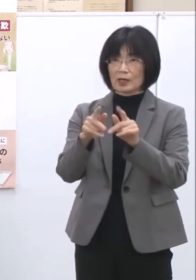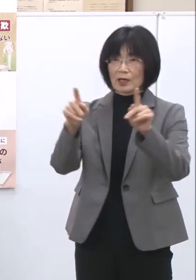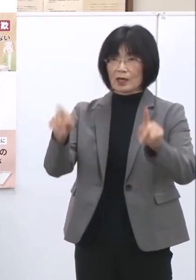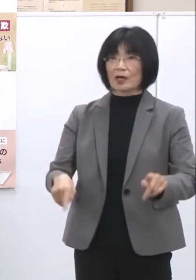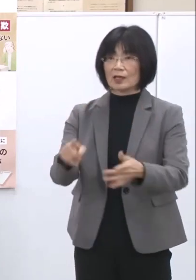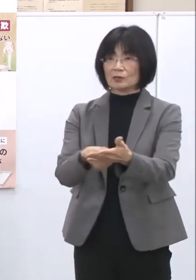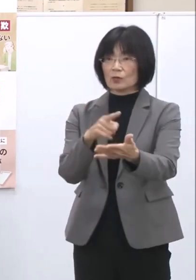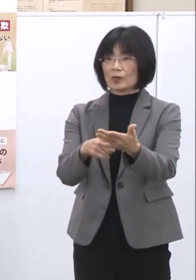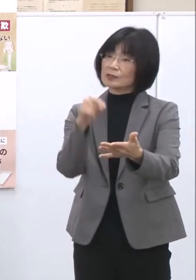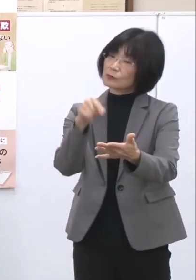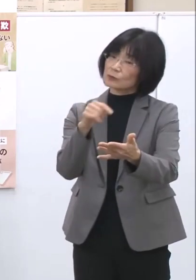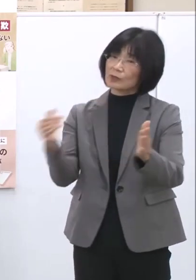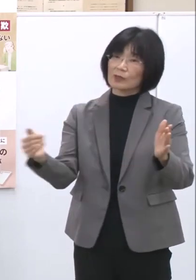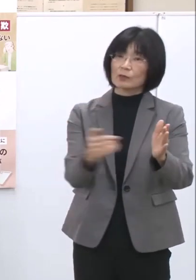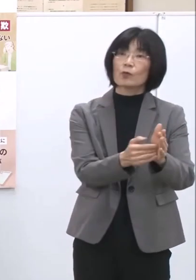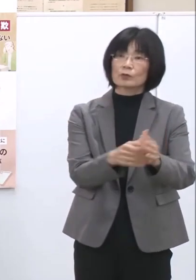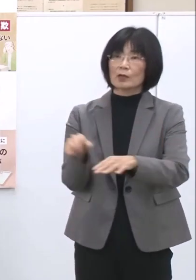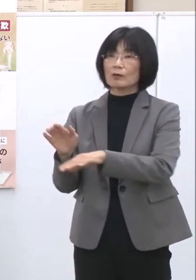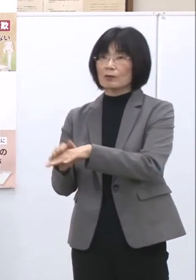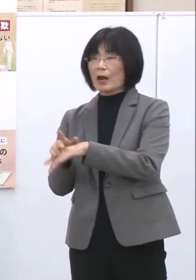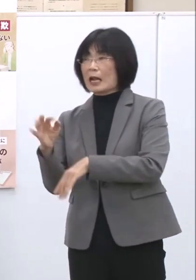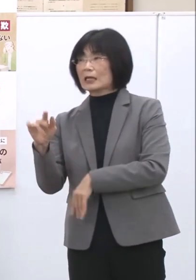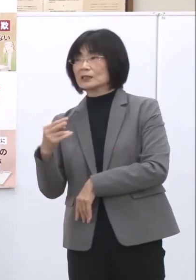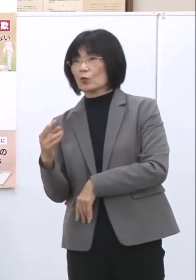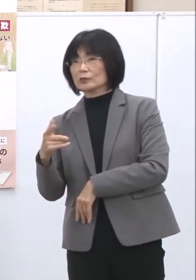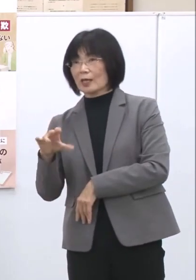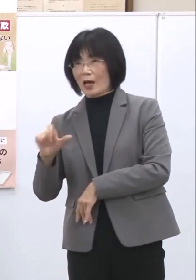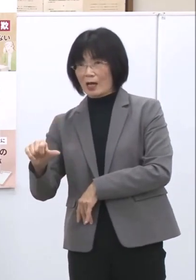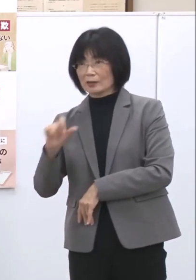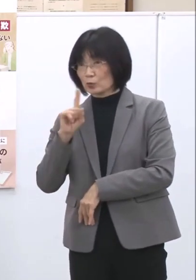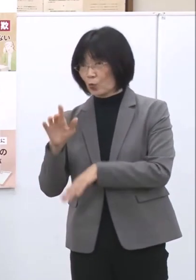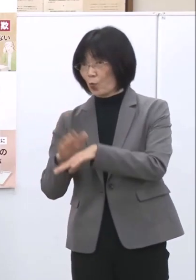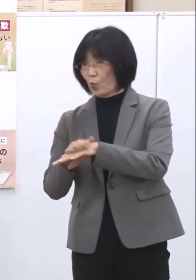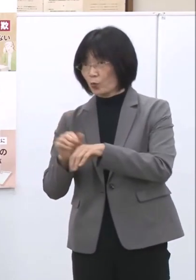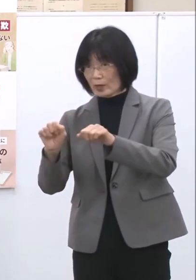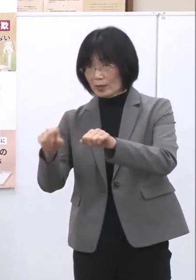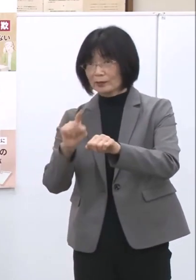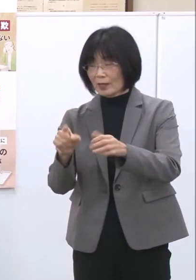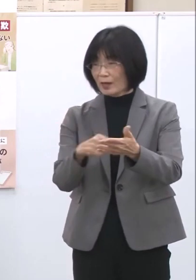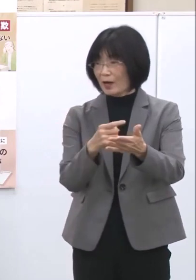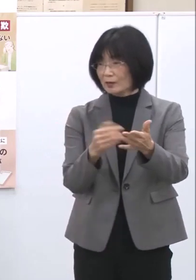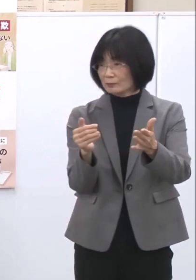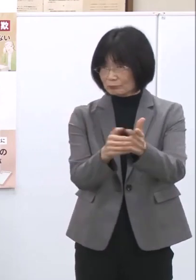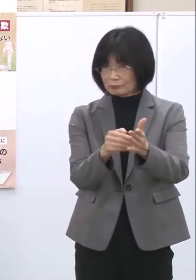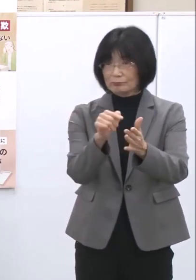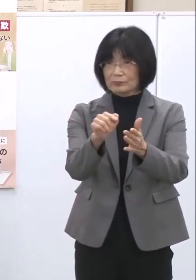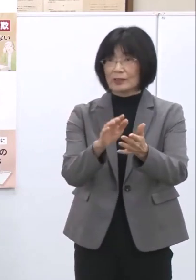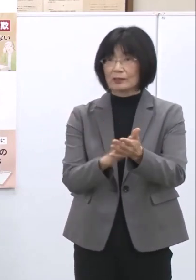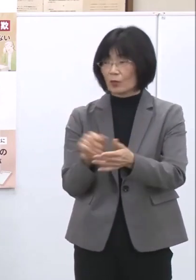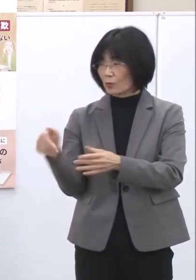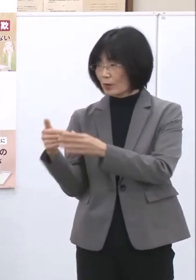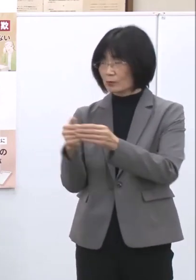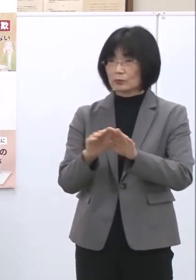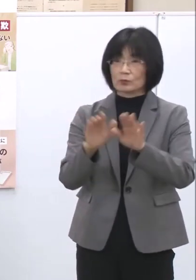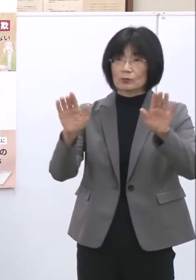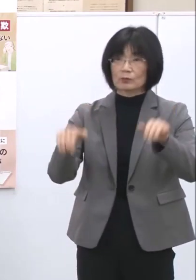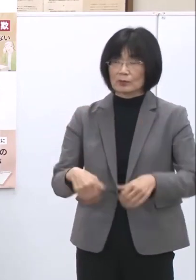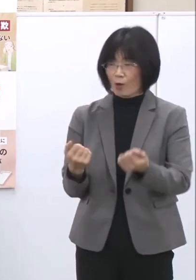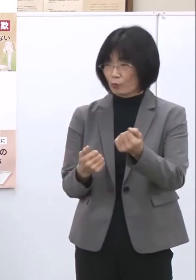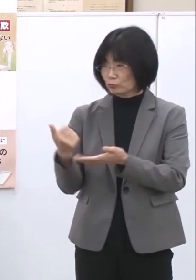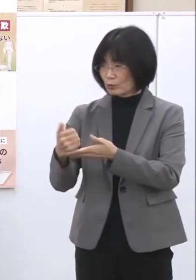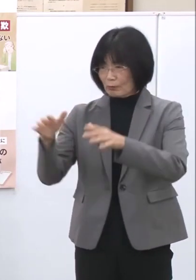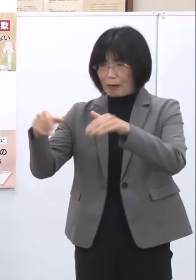がゴールで、その手段がライドシェアなのであって、でそのライドシェアがもし導入したけど、例えば運転手が集まら